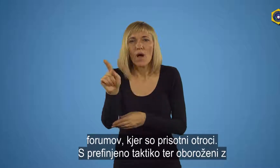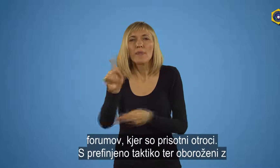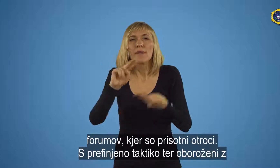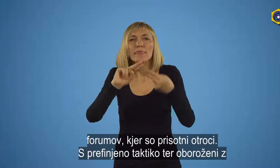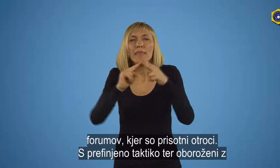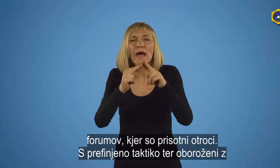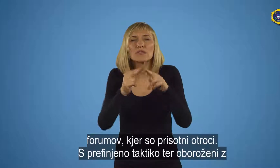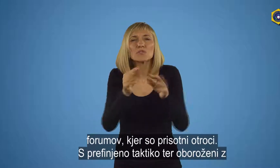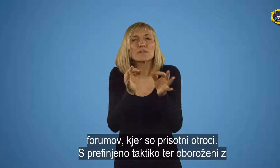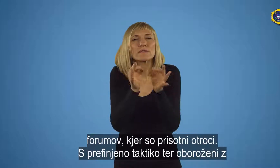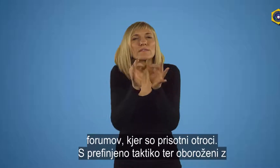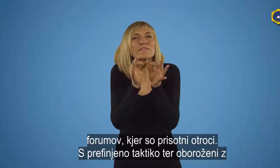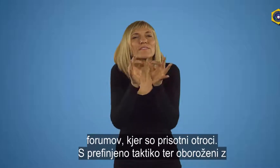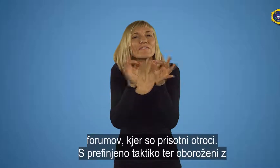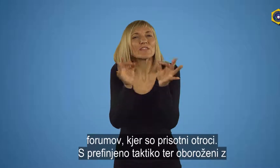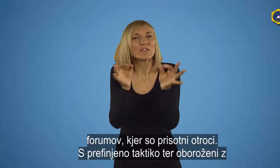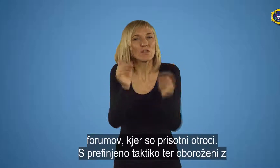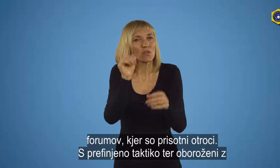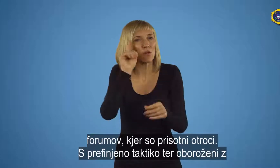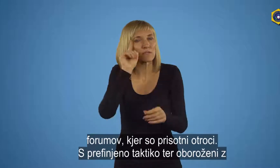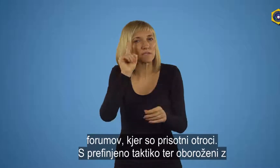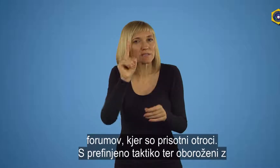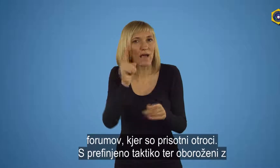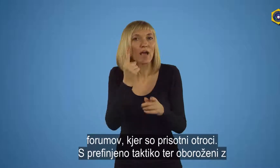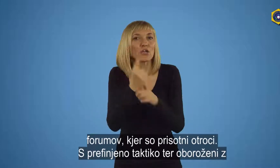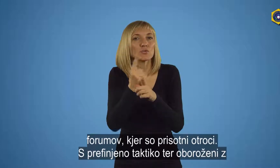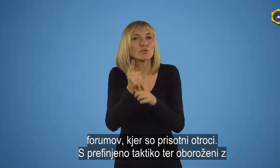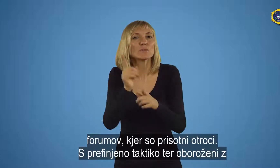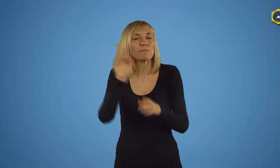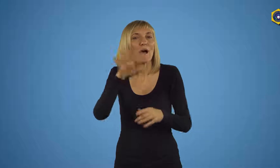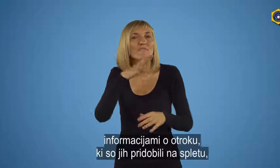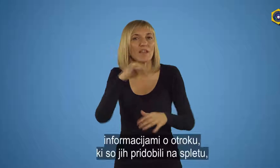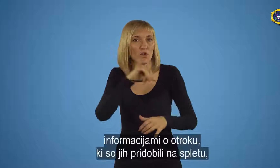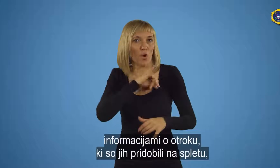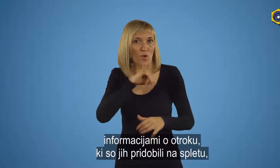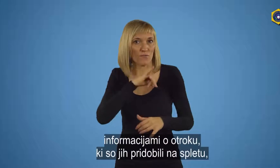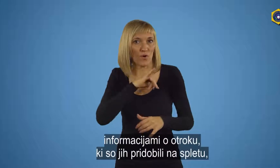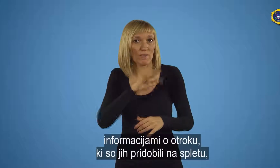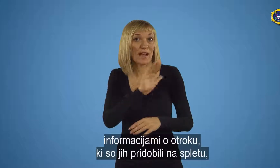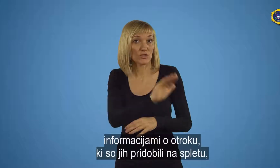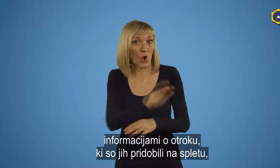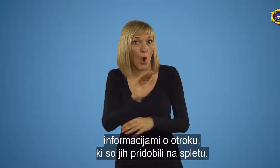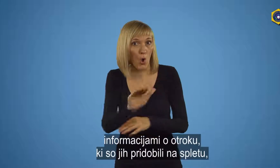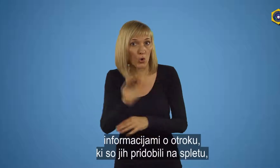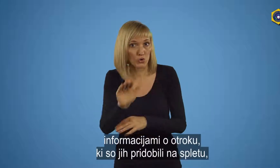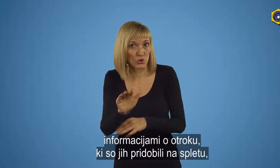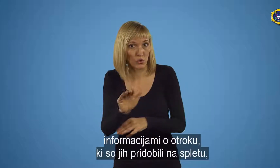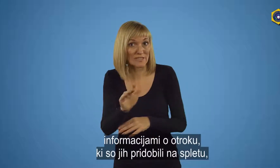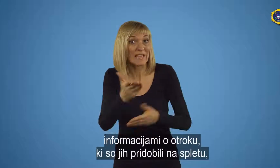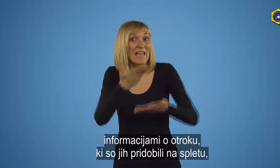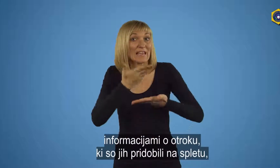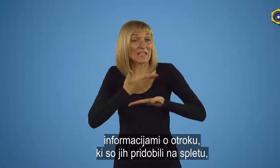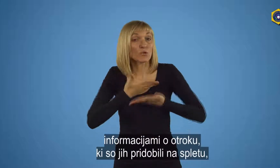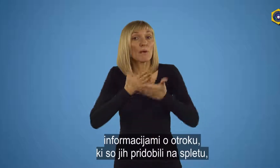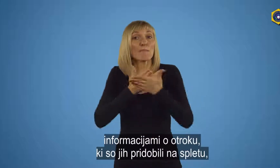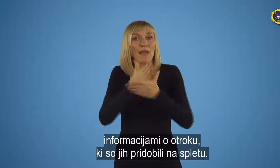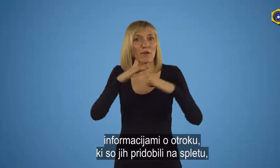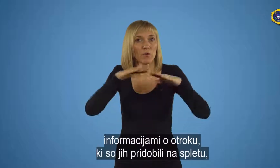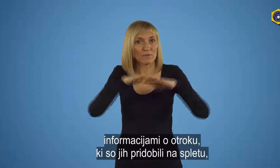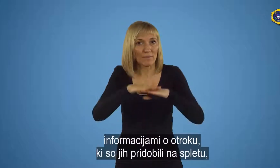S prefinjeno taktiko ter oboroženimi z informacijami o otroku, ki so jih pridobili na spletu, z njim vzpostavijo